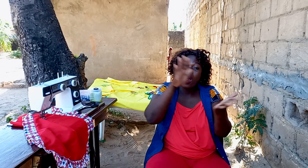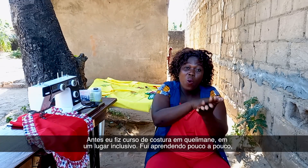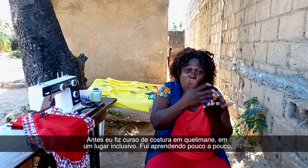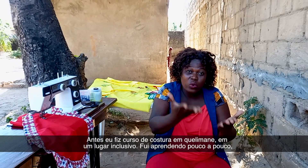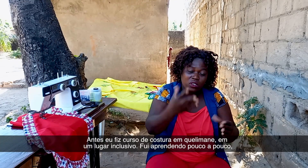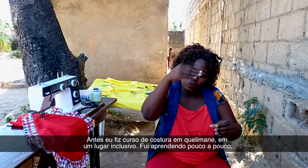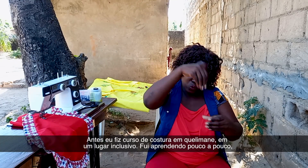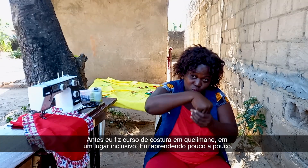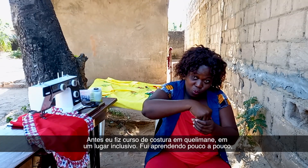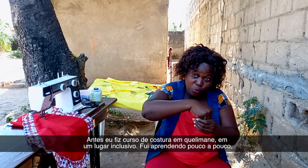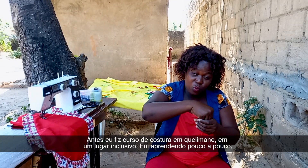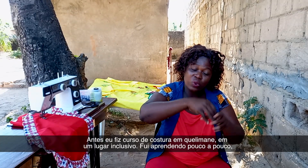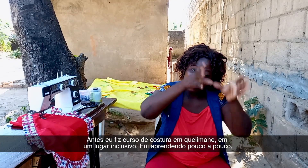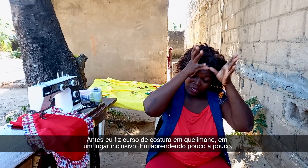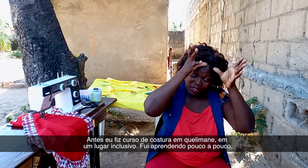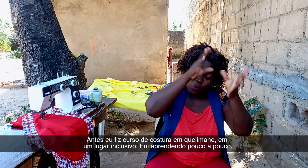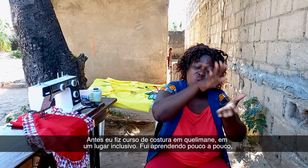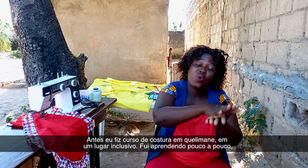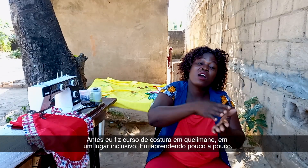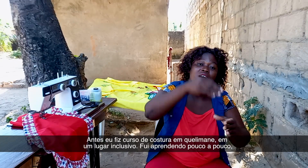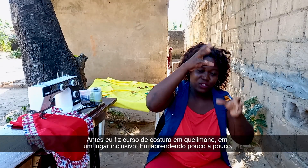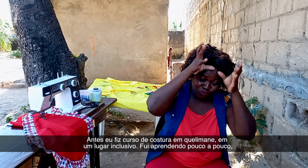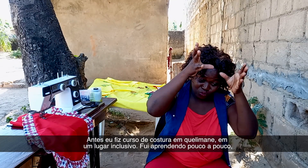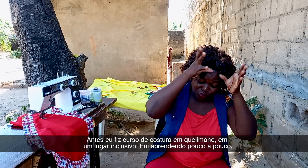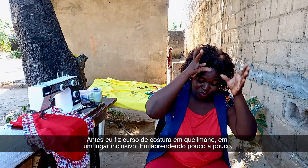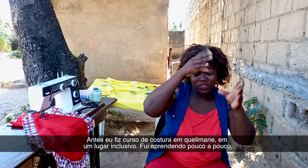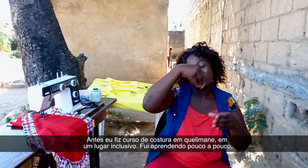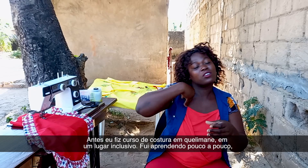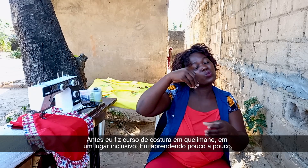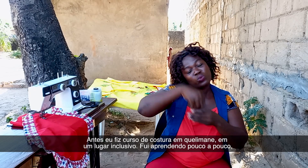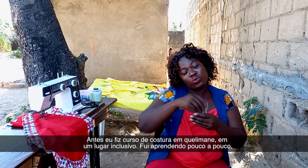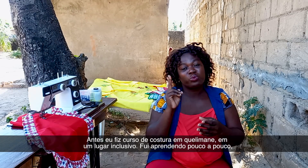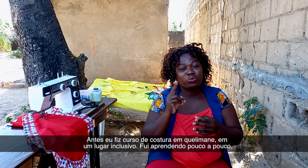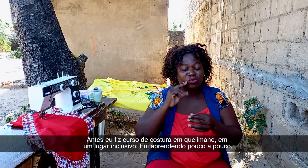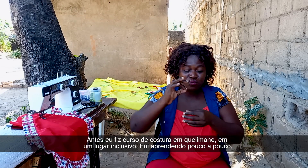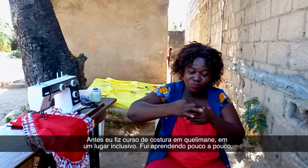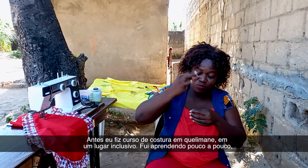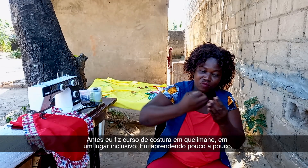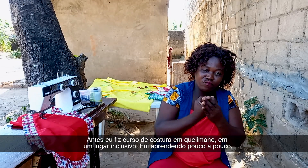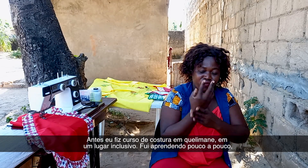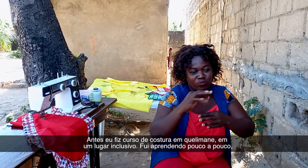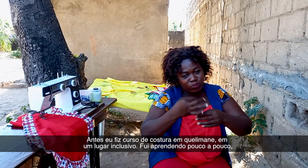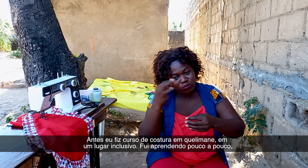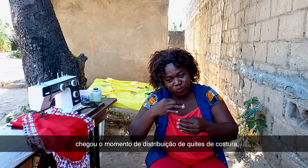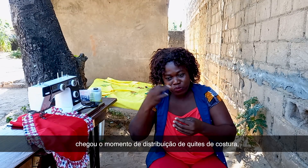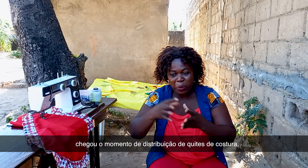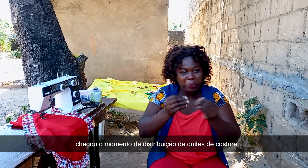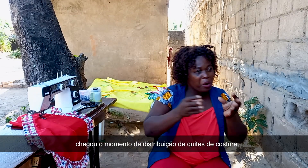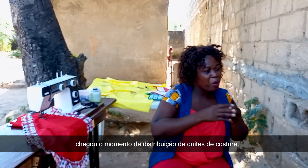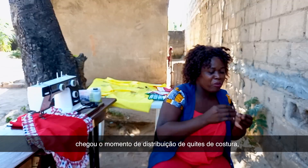Antes eu fiz curso de costura em Kiliman, em um lugar inclusivo. Fui aprendendo pouco a pouco. Chegou o momento de